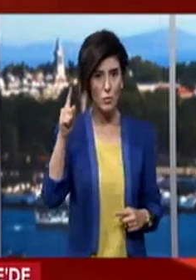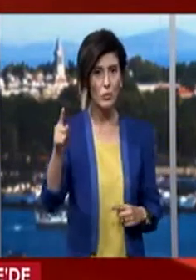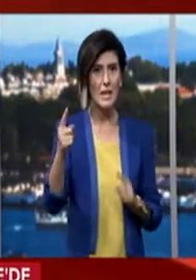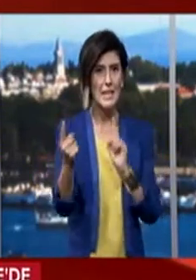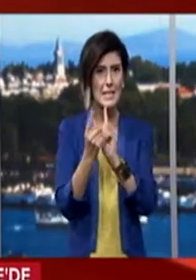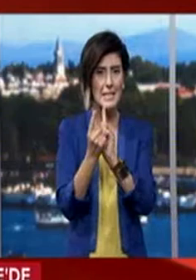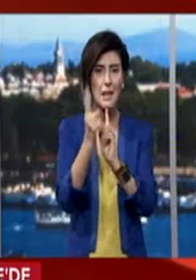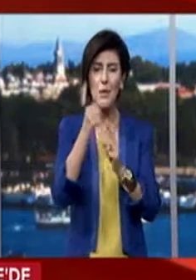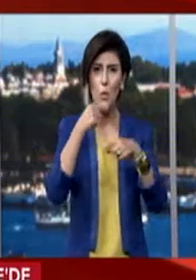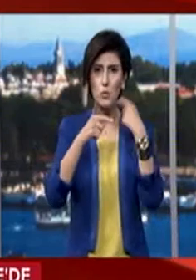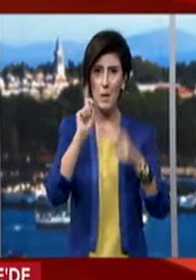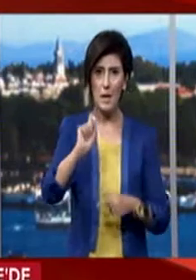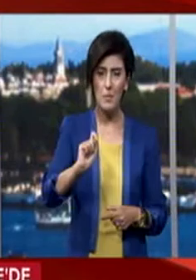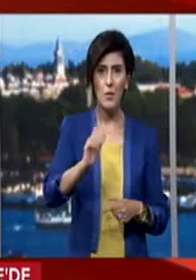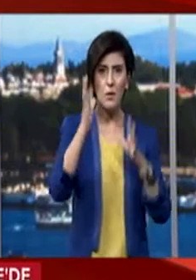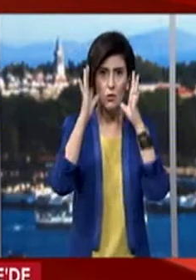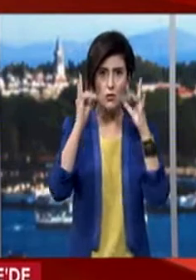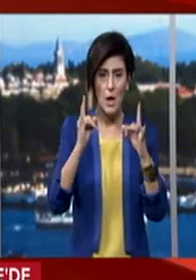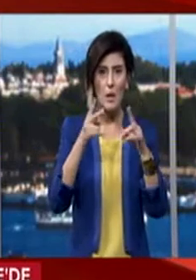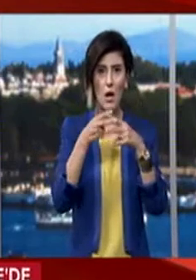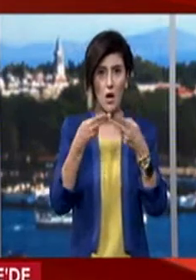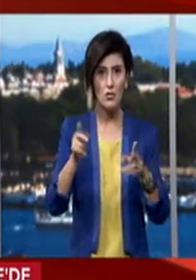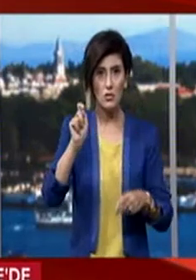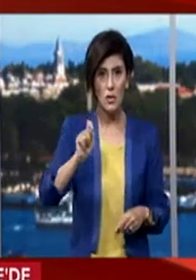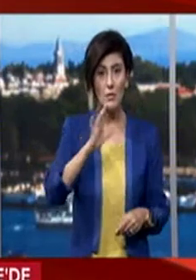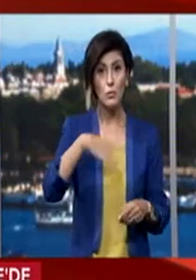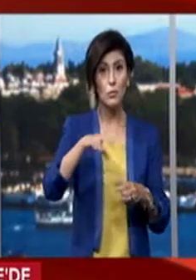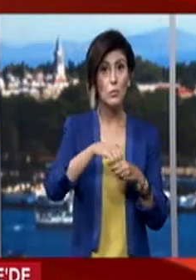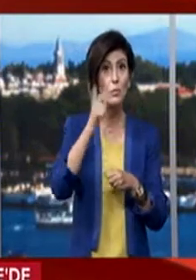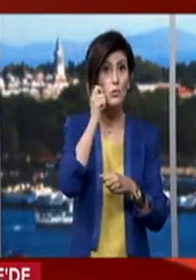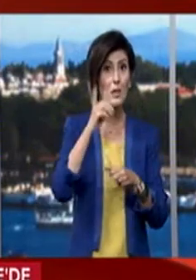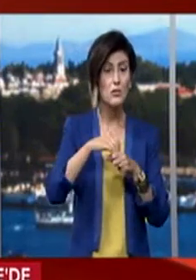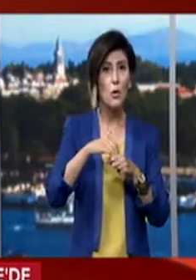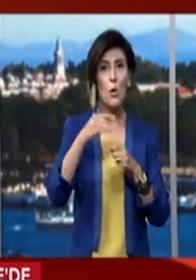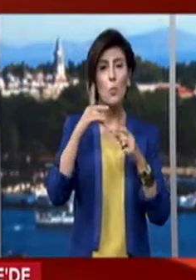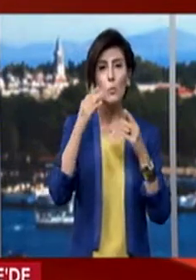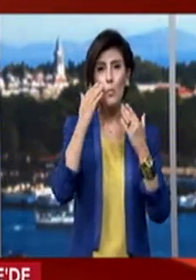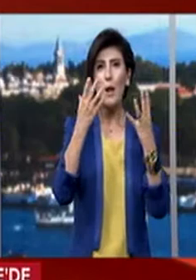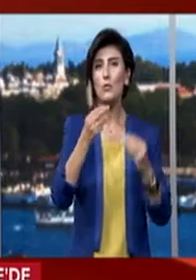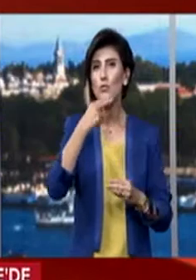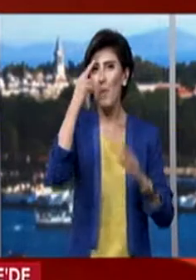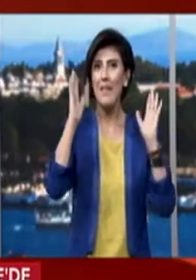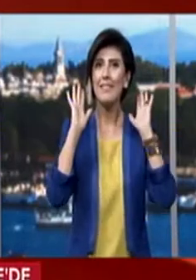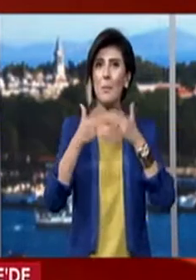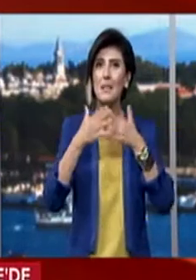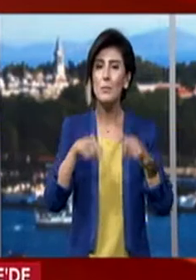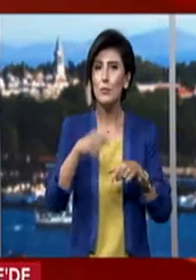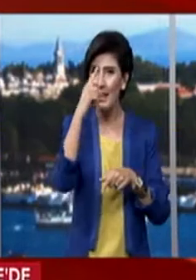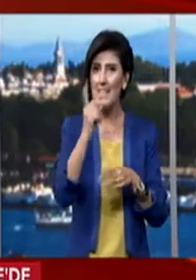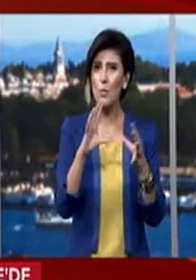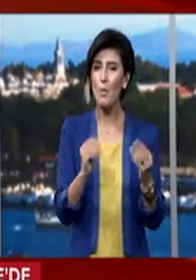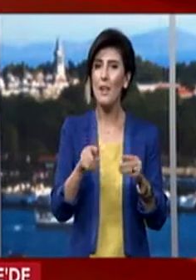bir konuşma yapması ve caminin açılışını yapması ve tüm Müslümanlar için mübarek olan Cuma namazıyla da bu caminin resmi